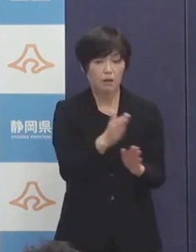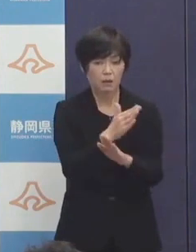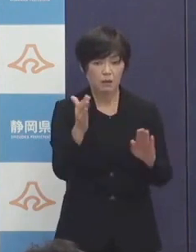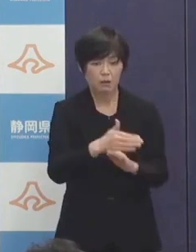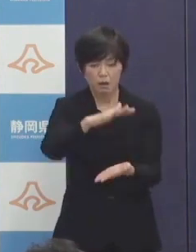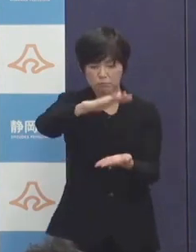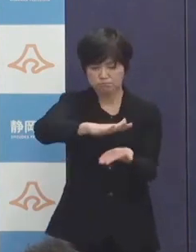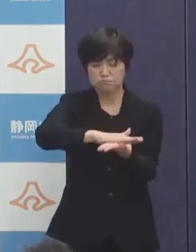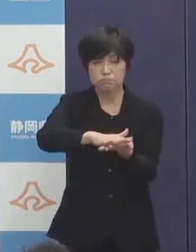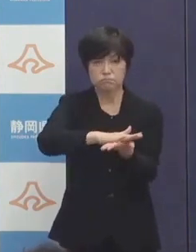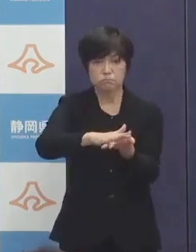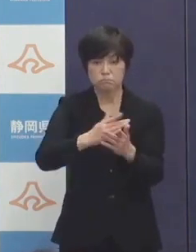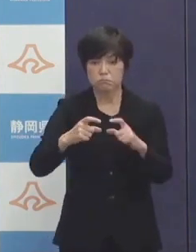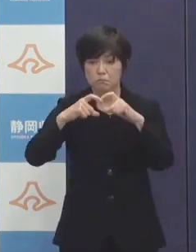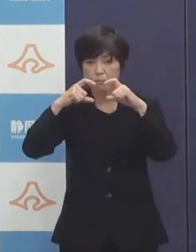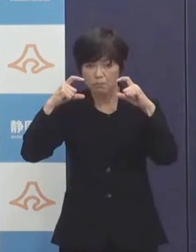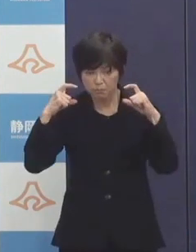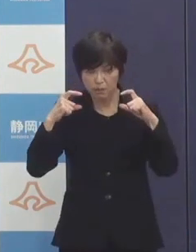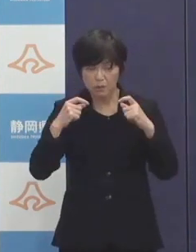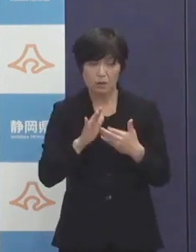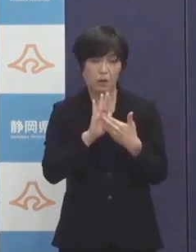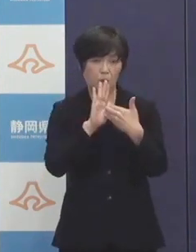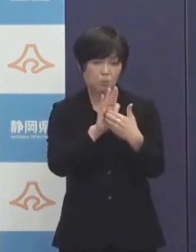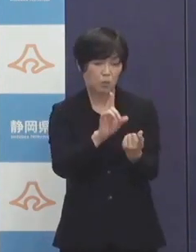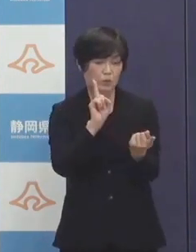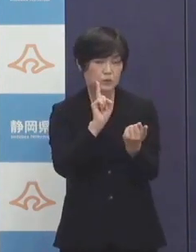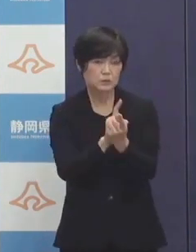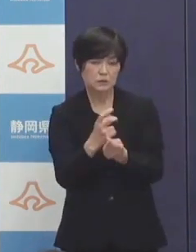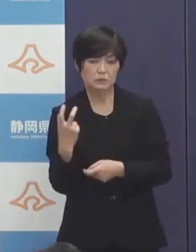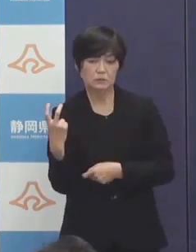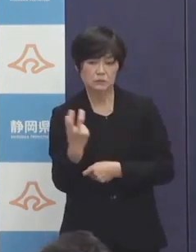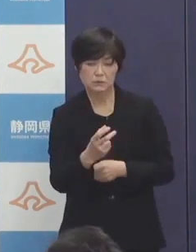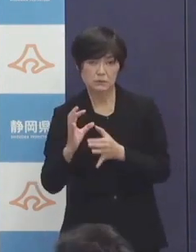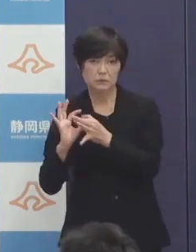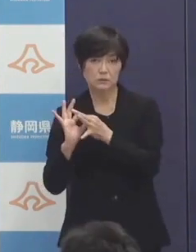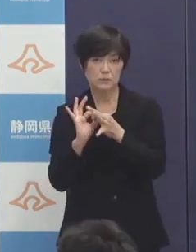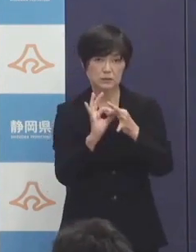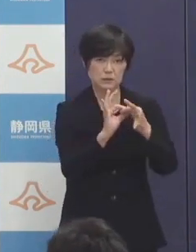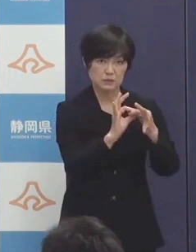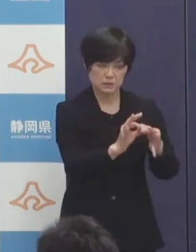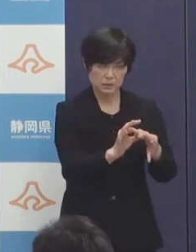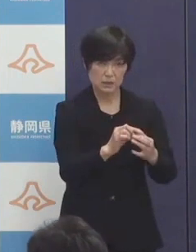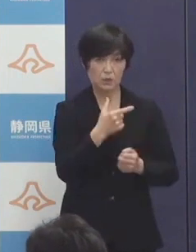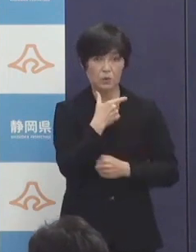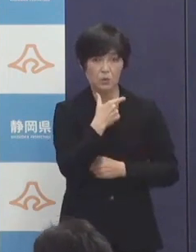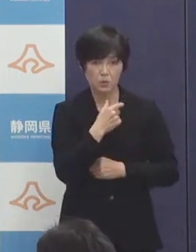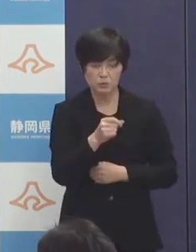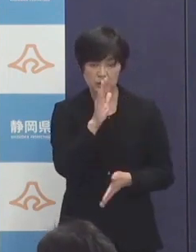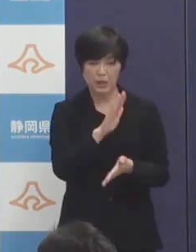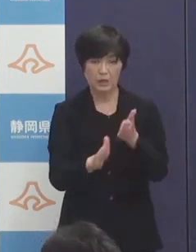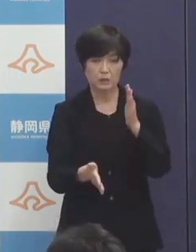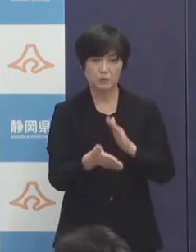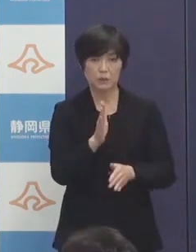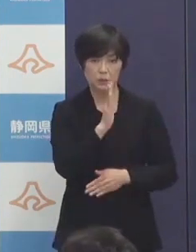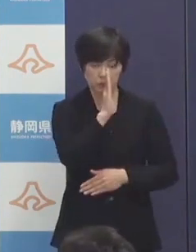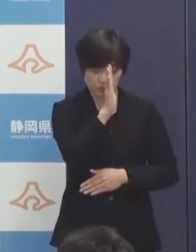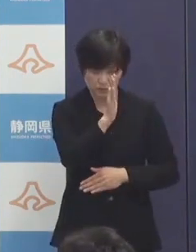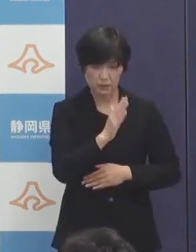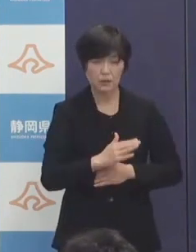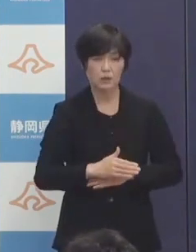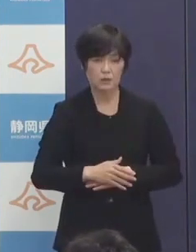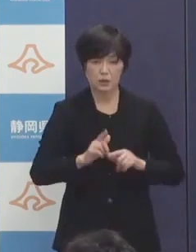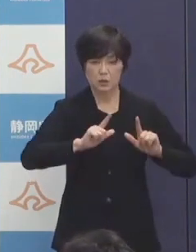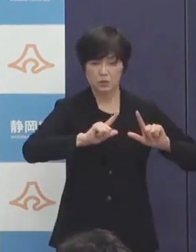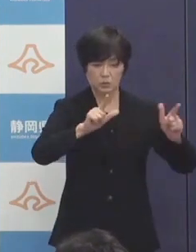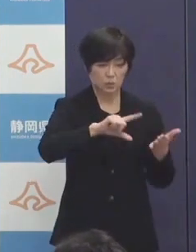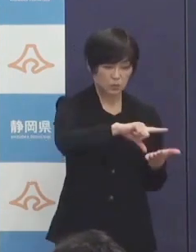スクの着用等感染防止対策の徹底を継続してくださるように改めてお願いを申し上げます。東